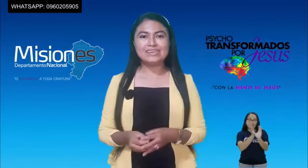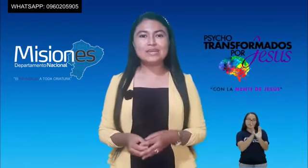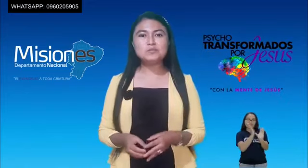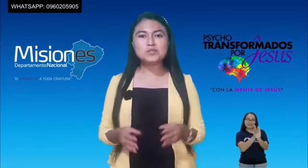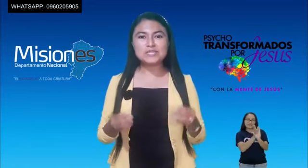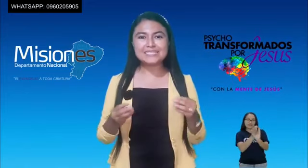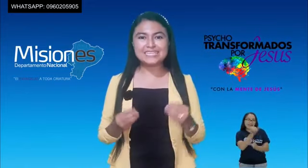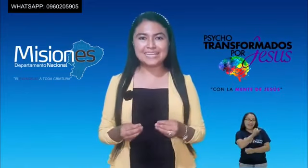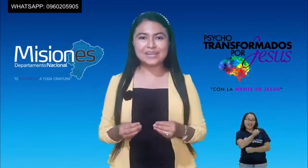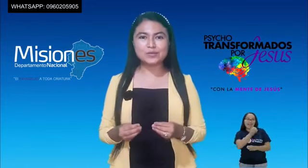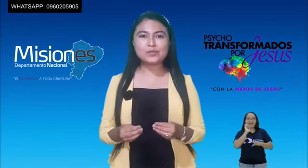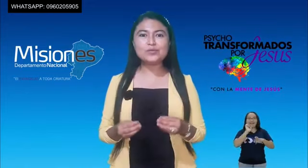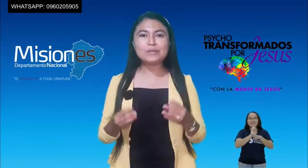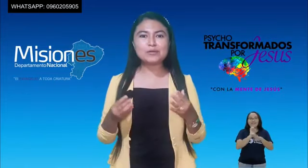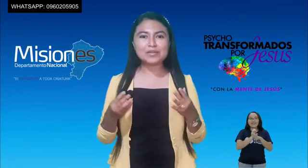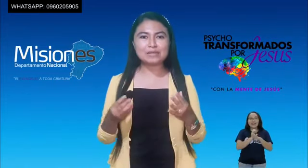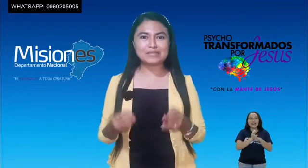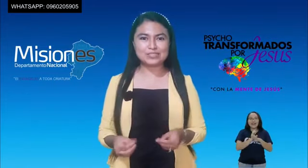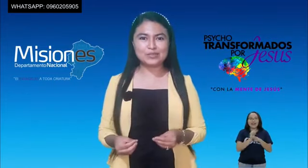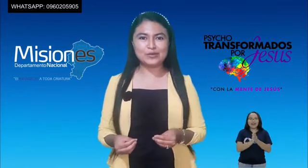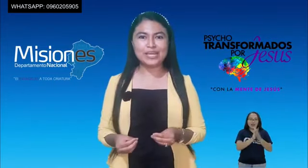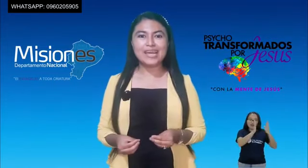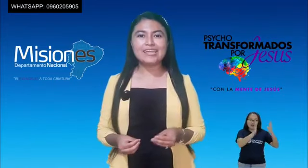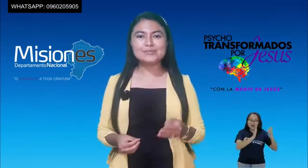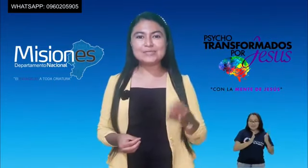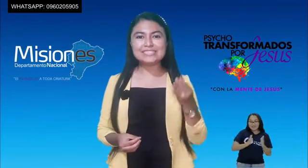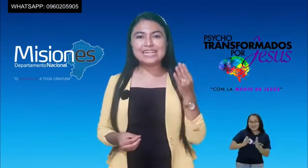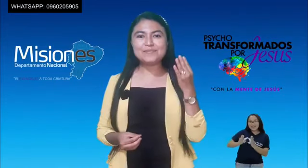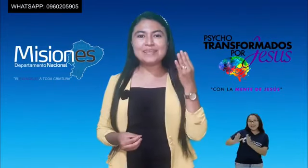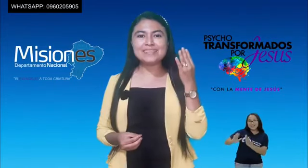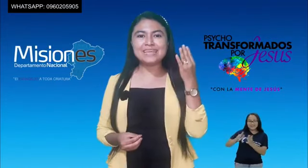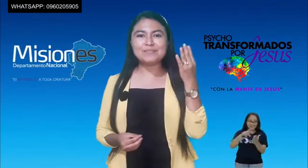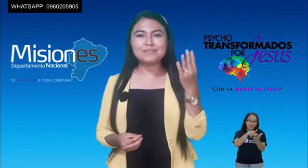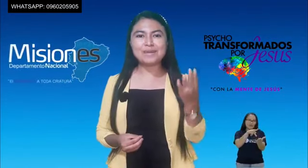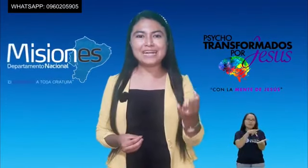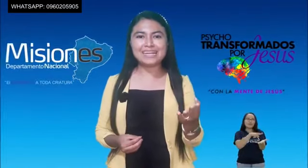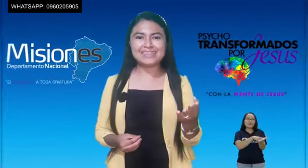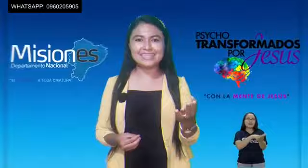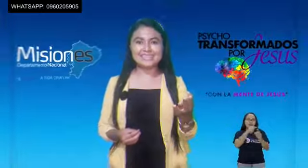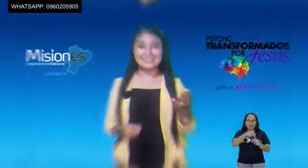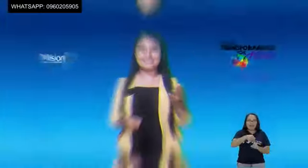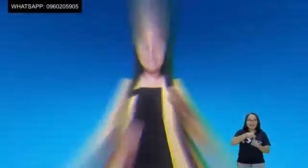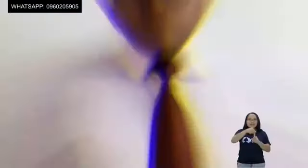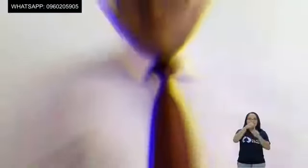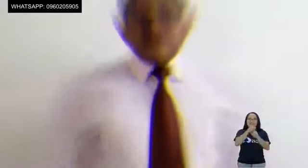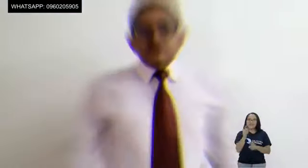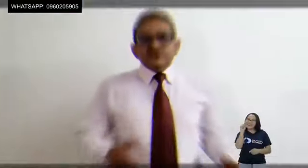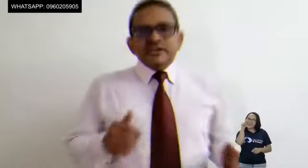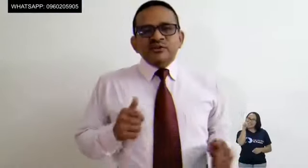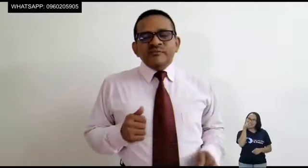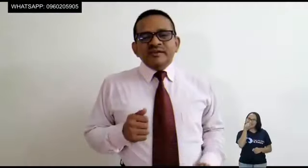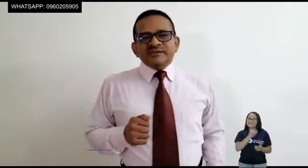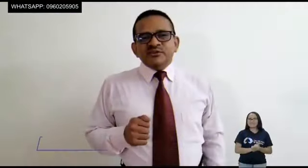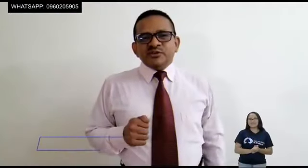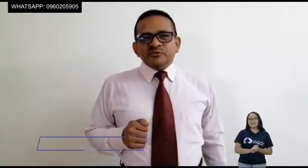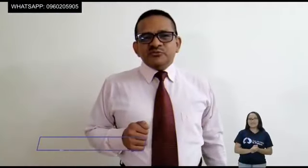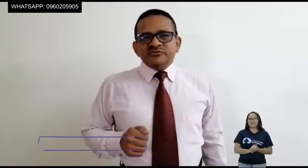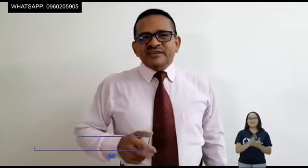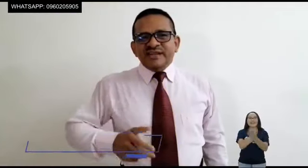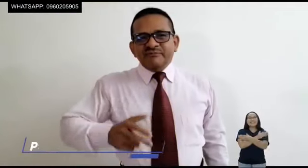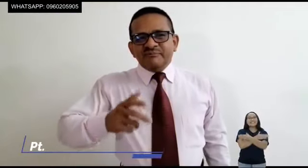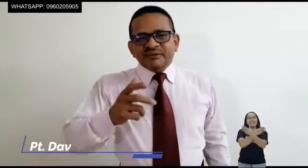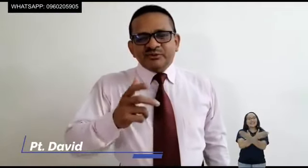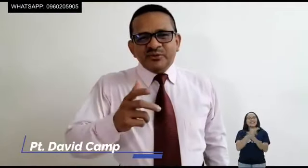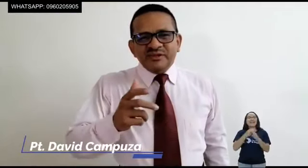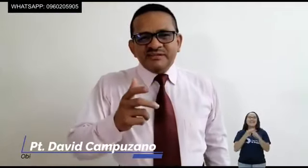Jesús, hemos diseñado una programación especialmente para ti. Saludos en el nombre del Señor